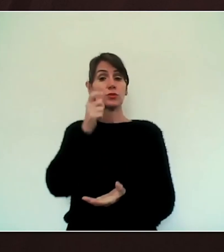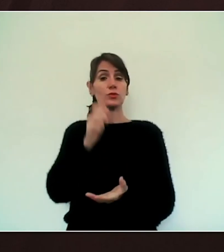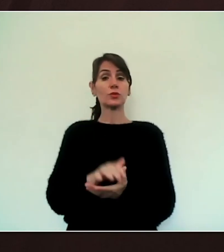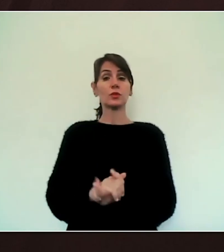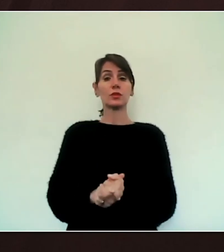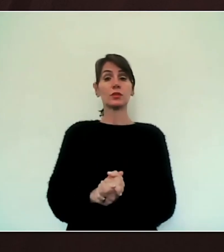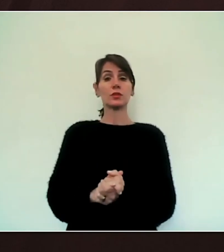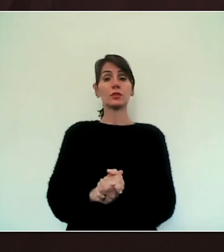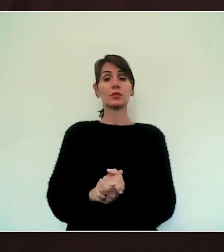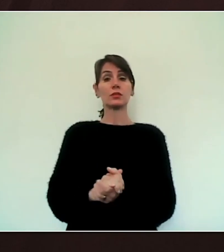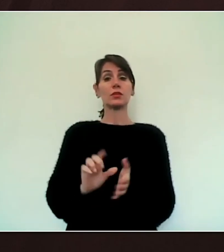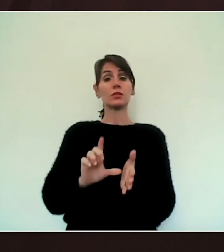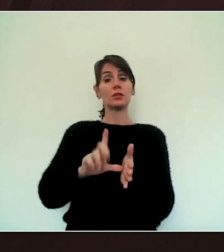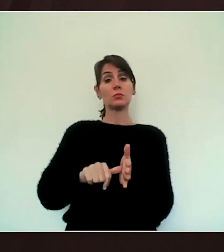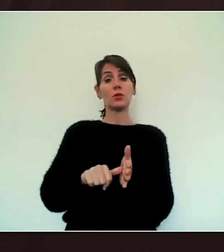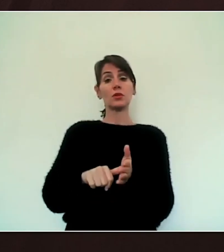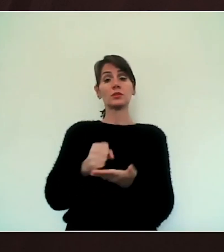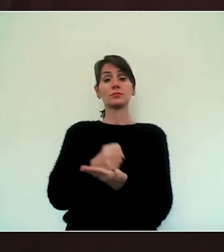ele fica lá no videogame.